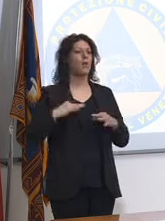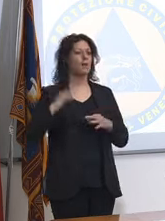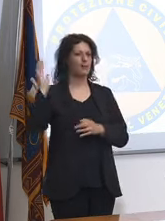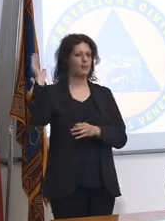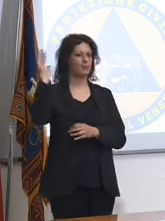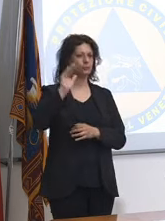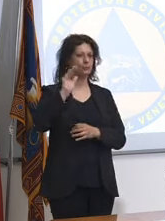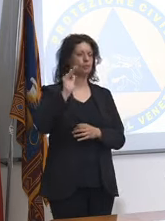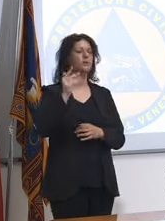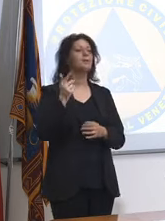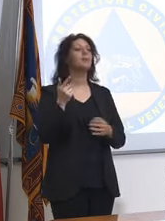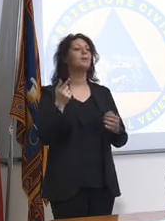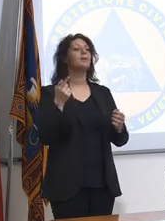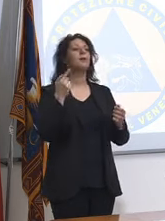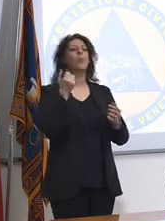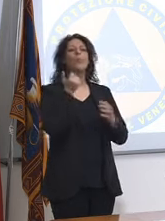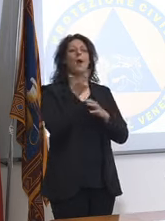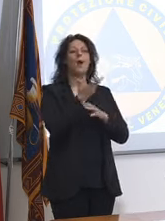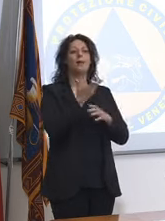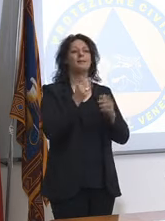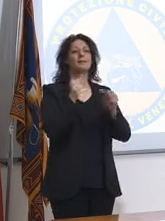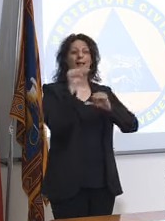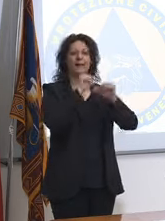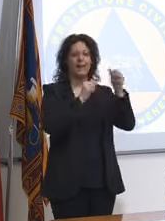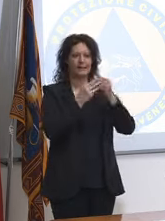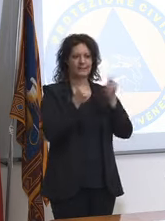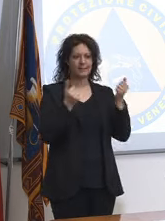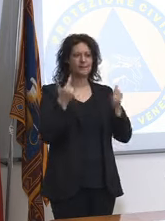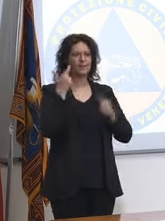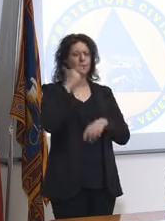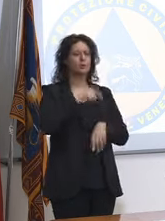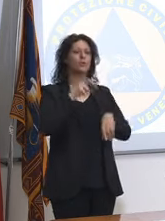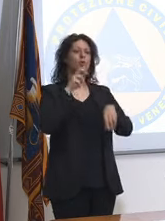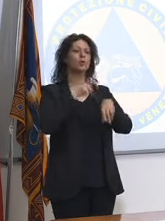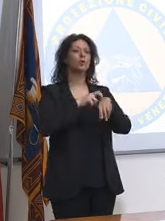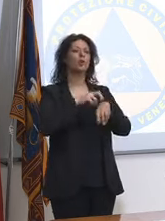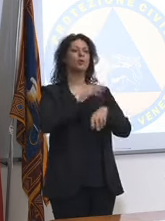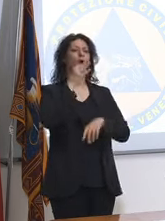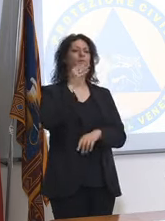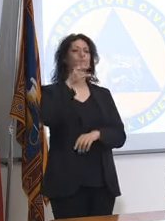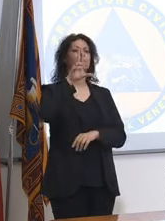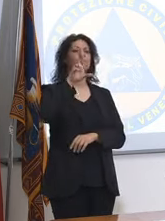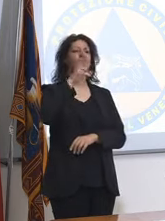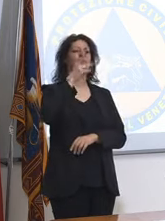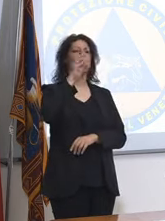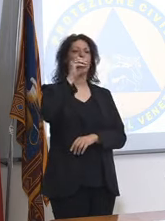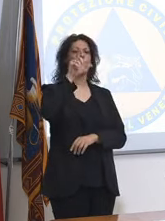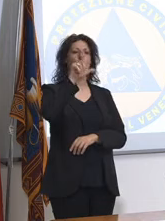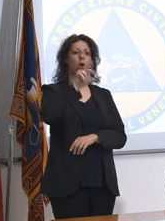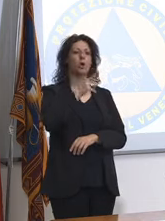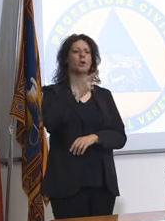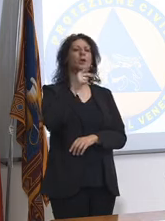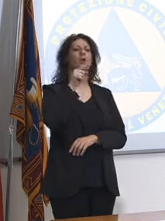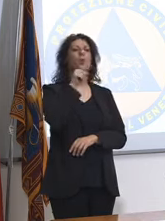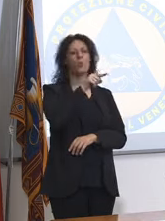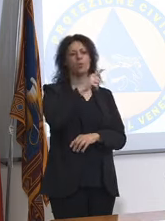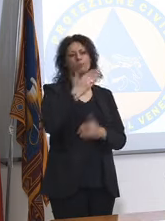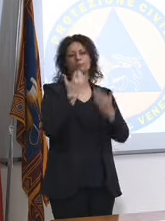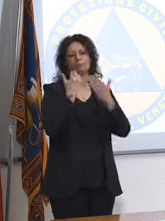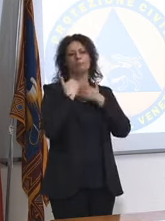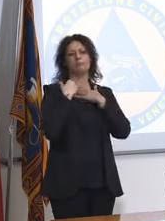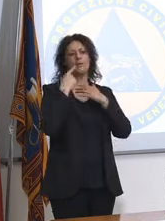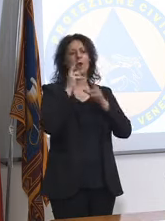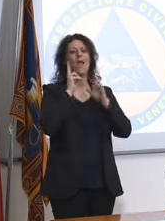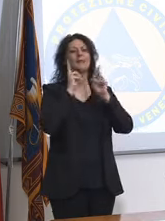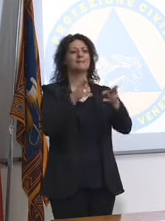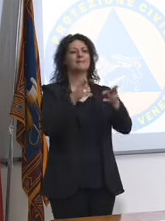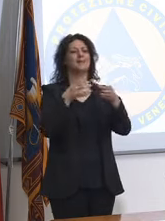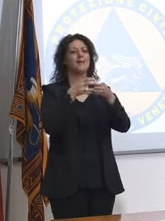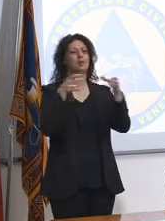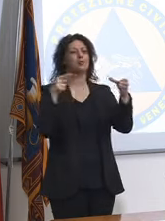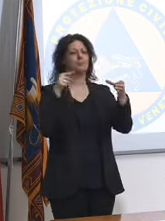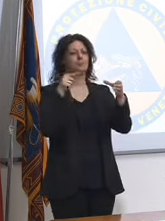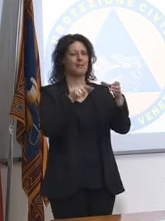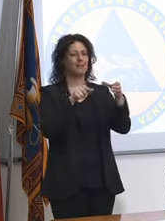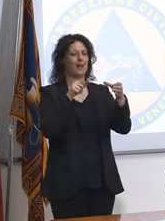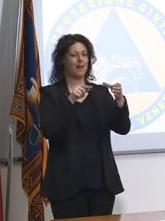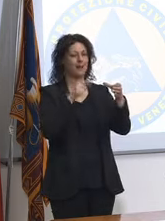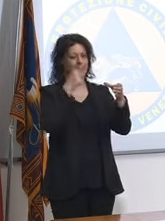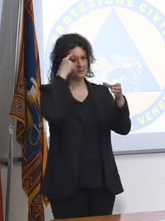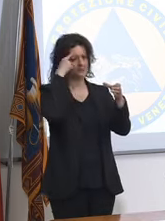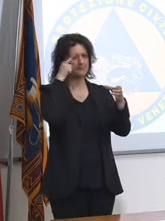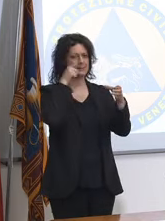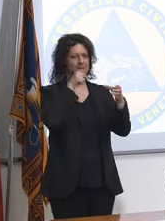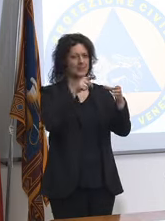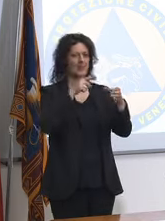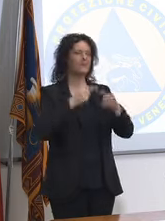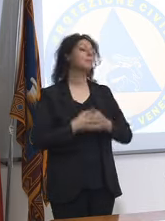azienda ospedaliera, che è deputato a tutte queste attività, dirà quanto la burocrazia, cioè, ricordo che in fase